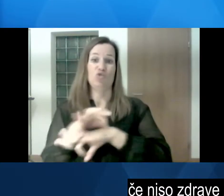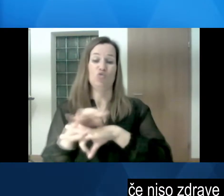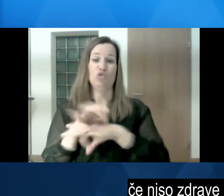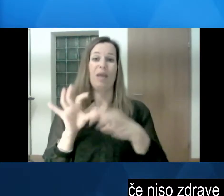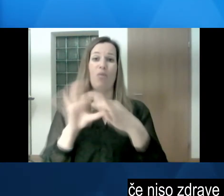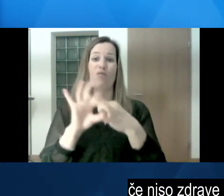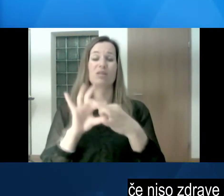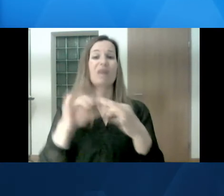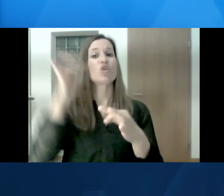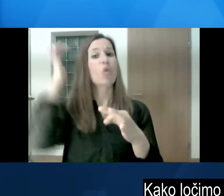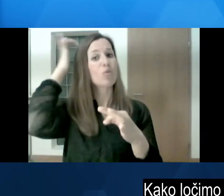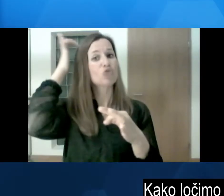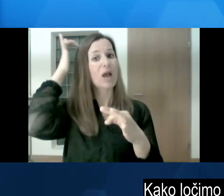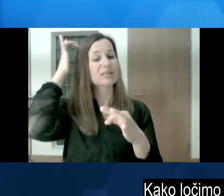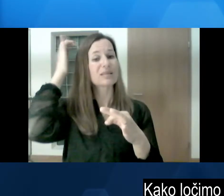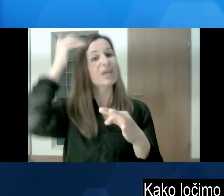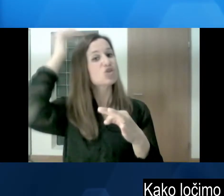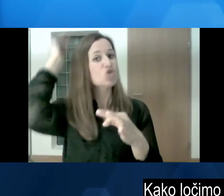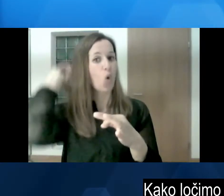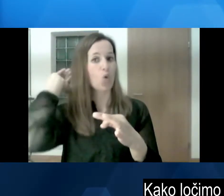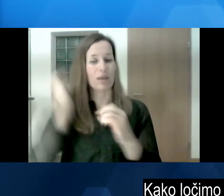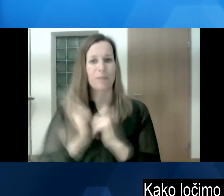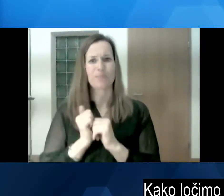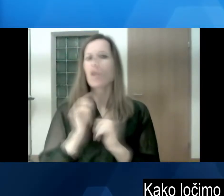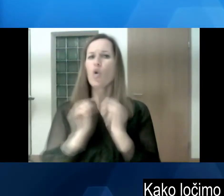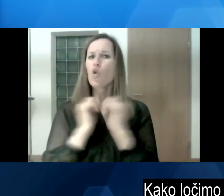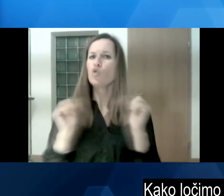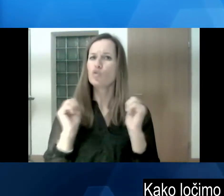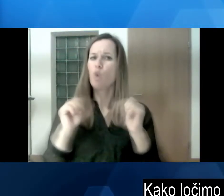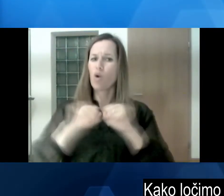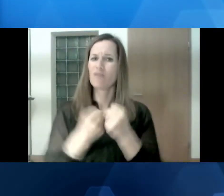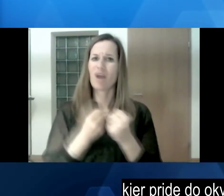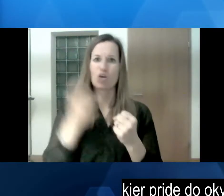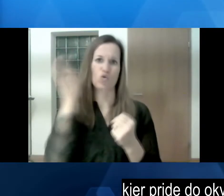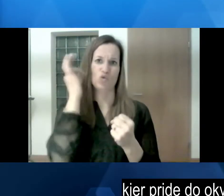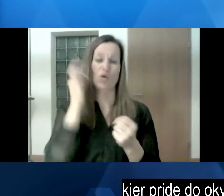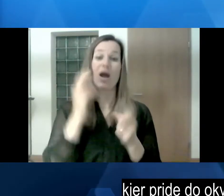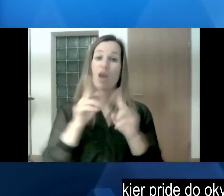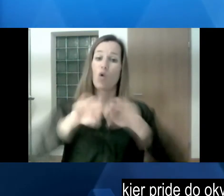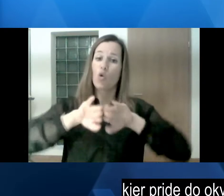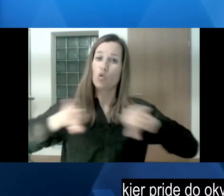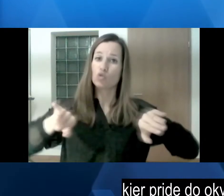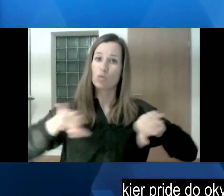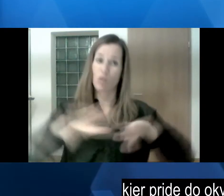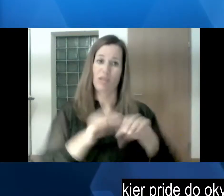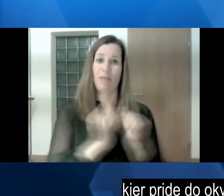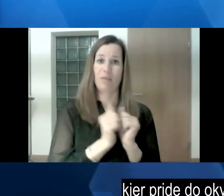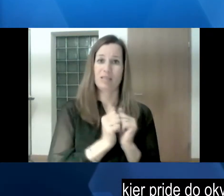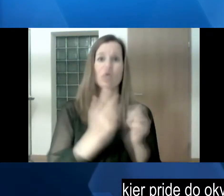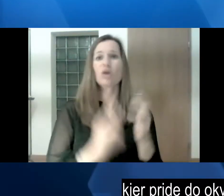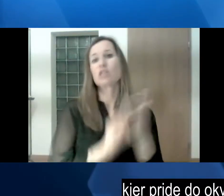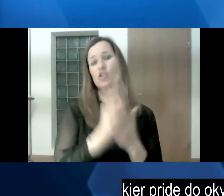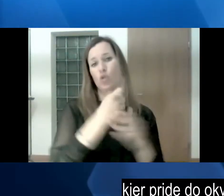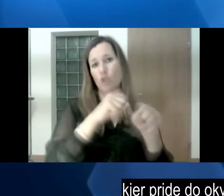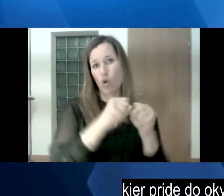možganske skorje. Kako ločimo okvaro sluha? Se pravi, lahko jo ločimo na mesto, kjer pride do okvare, na periferne,